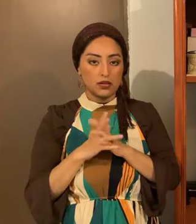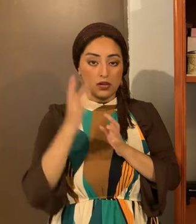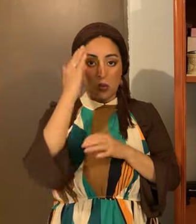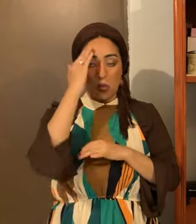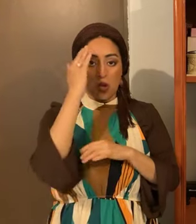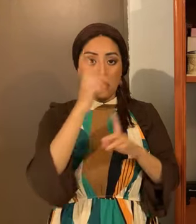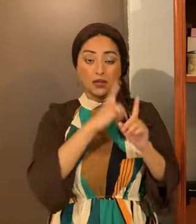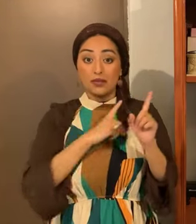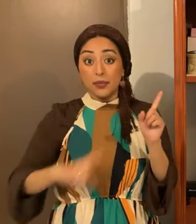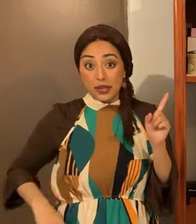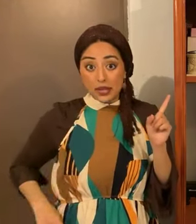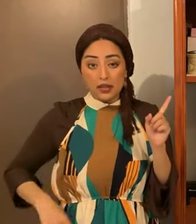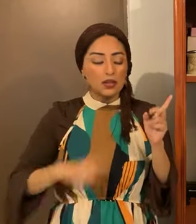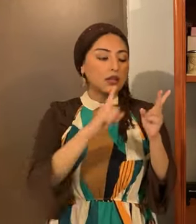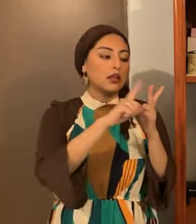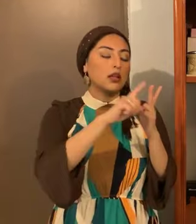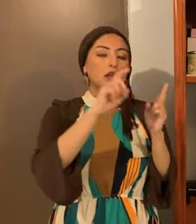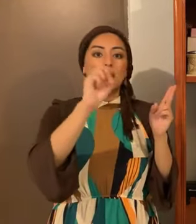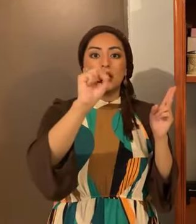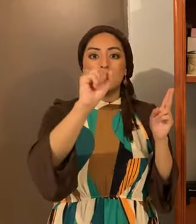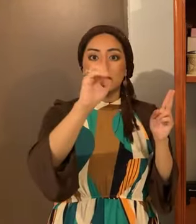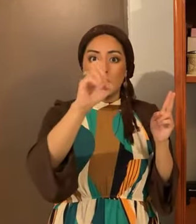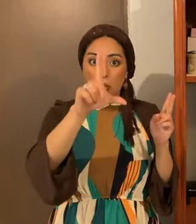por ejemplo, el rey Shlomo,